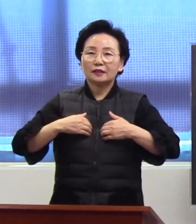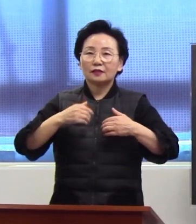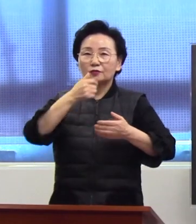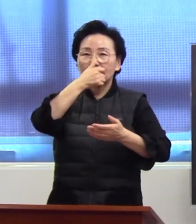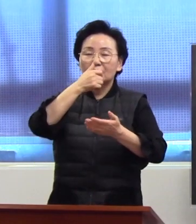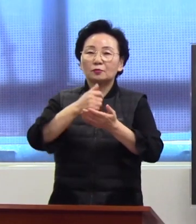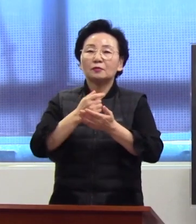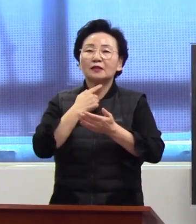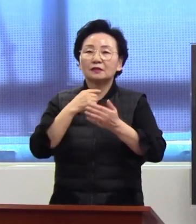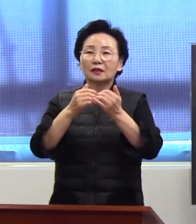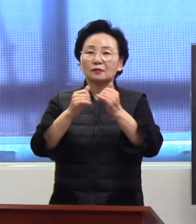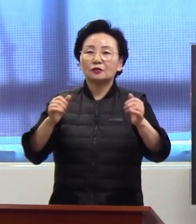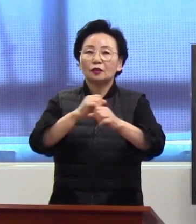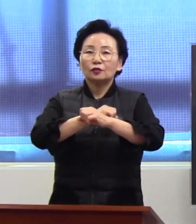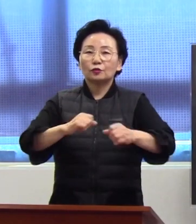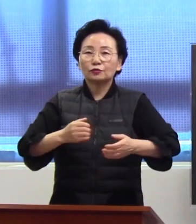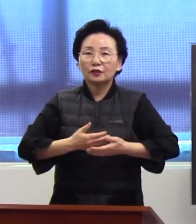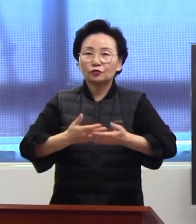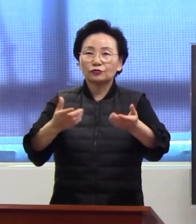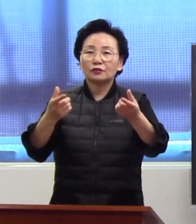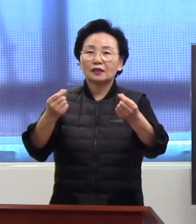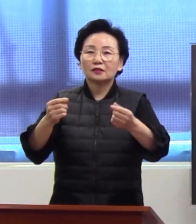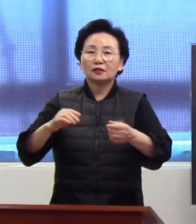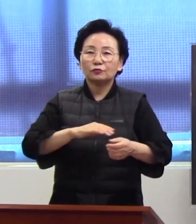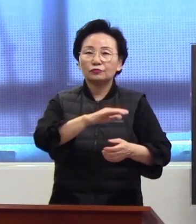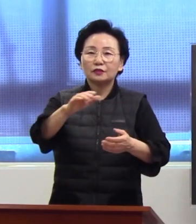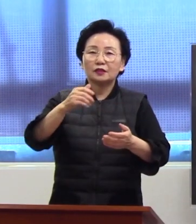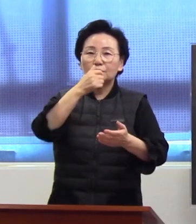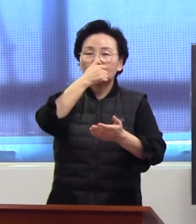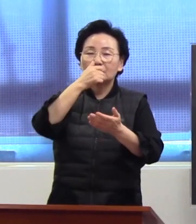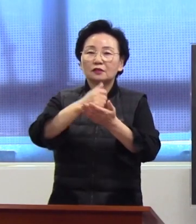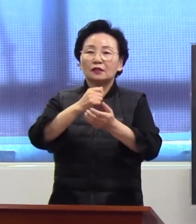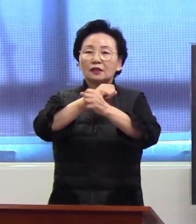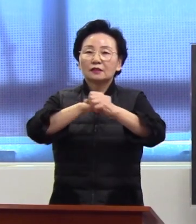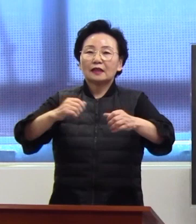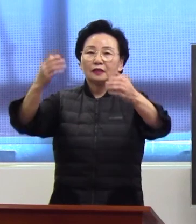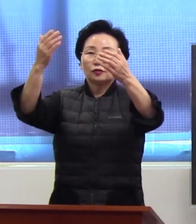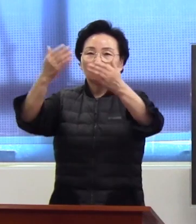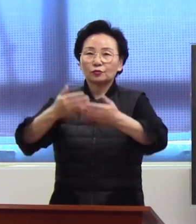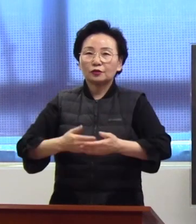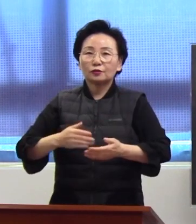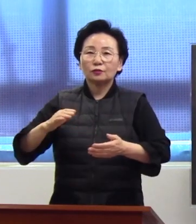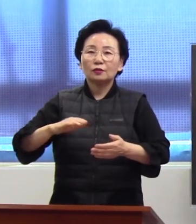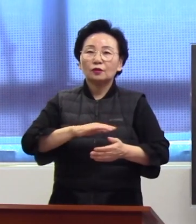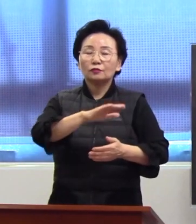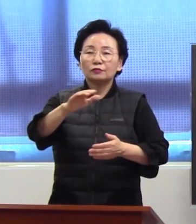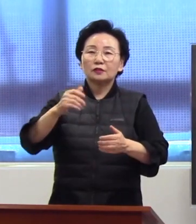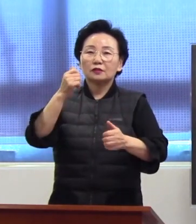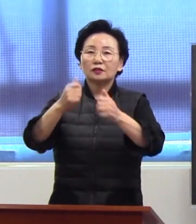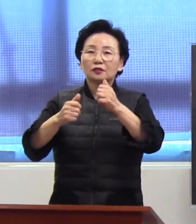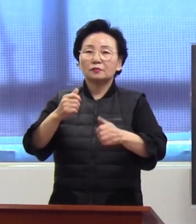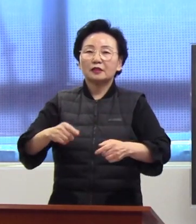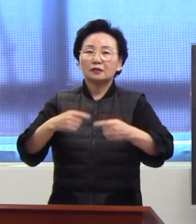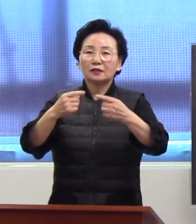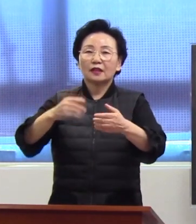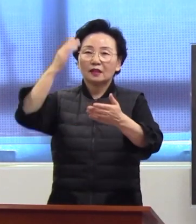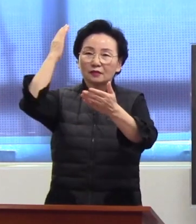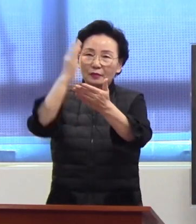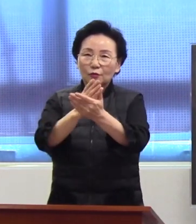우리에게 죄를 지은 용서해 준 것 같이 우리의 죄를 사하여 주시고 우리를 시험에 들게 하지